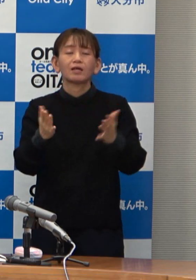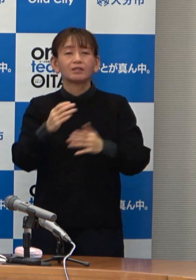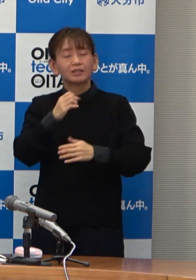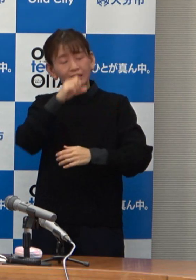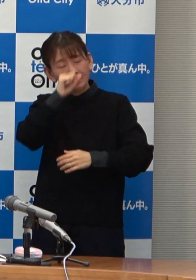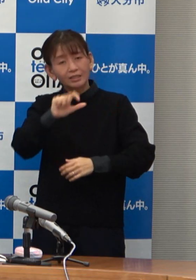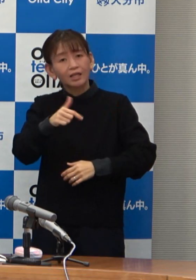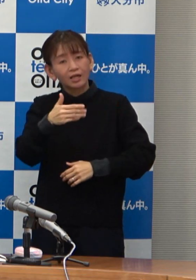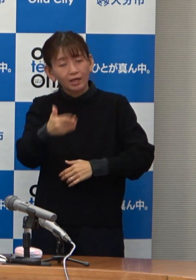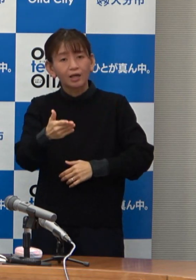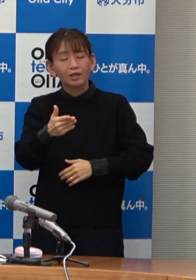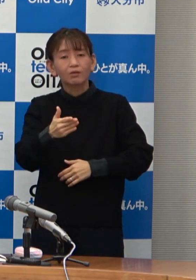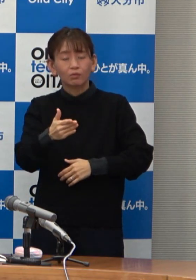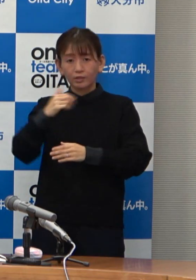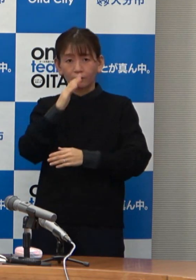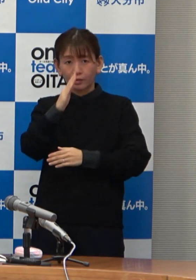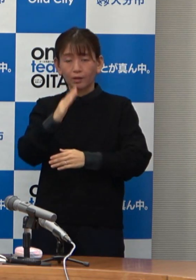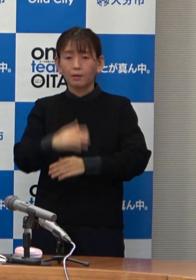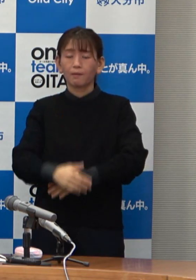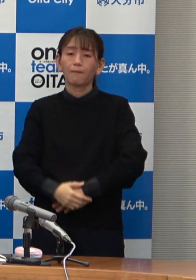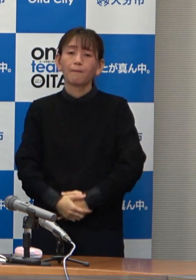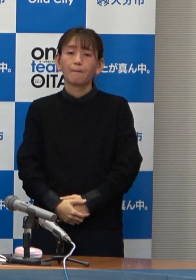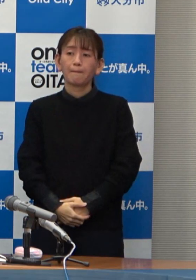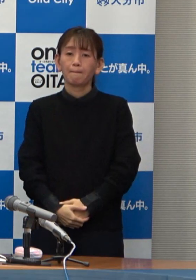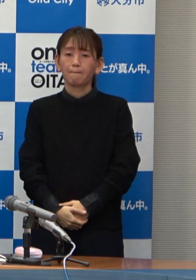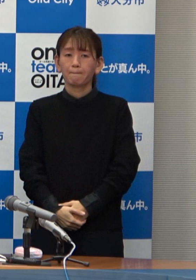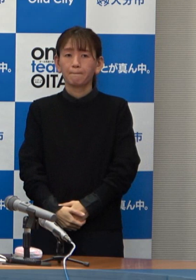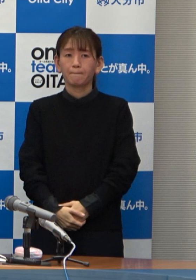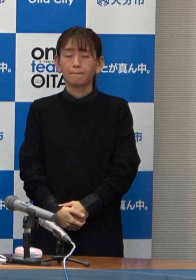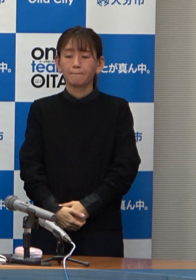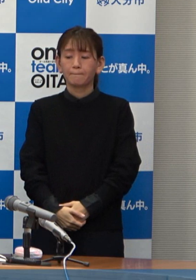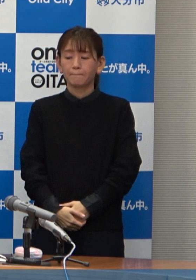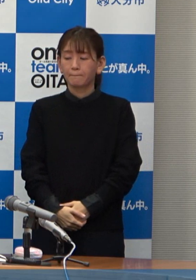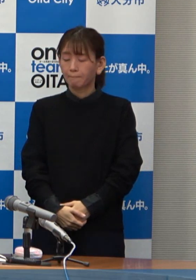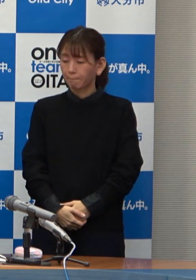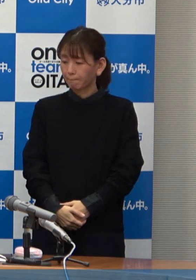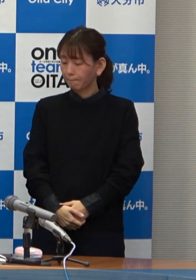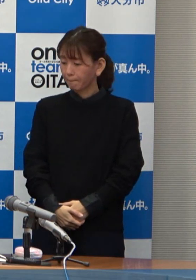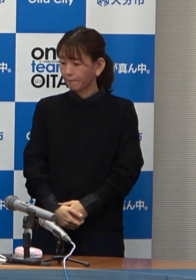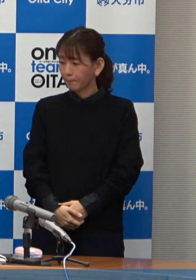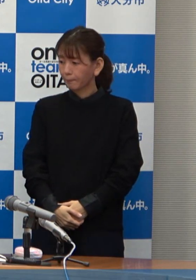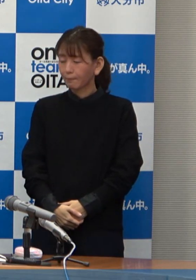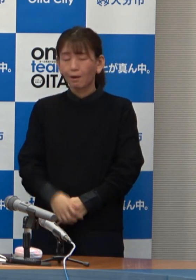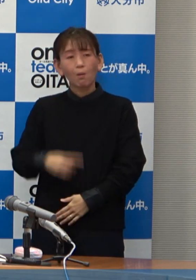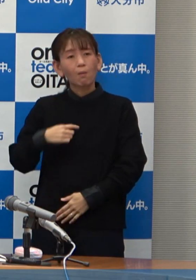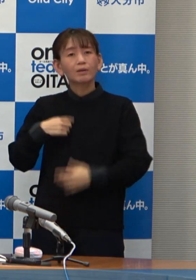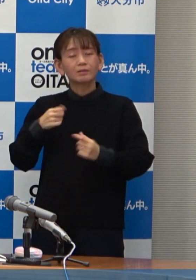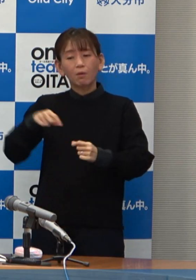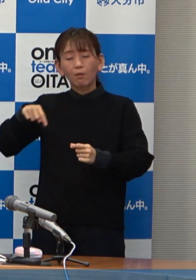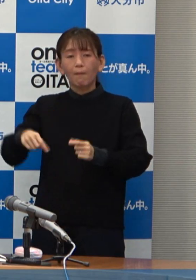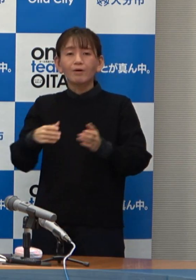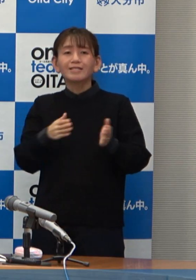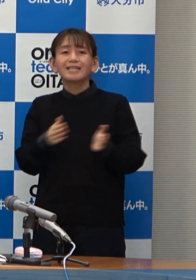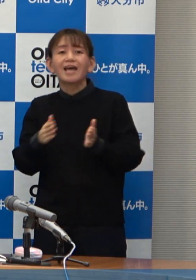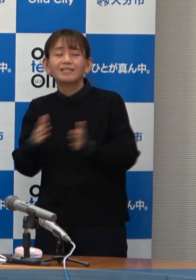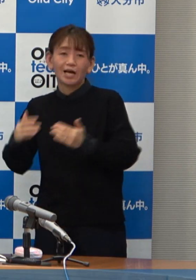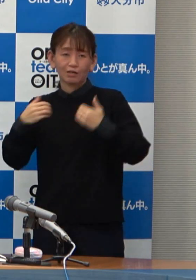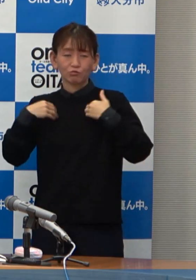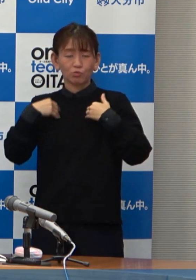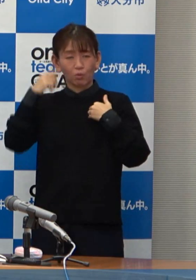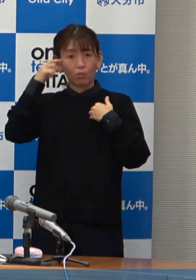私は認識してますあのこれはねちょっと私も整理が必要だと思うんですが